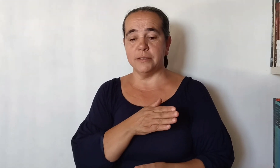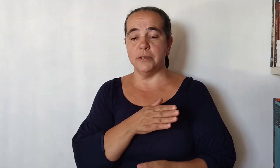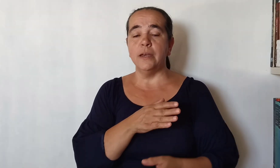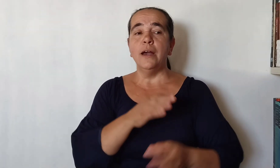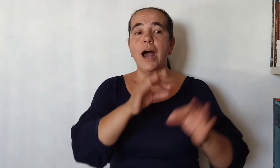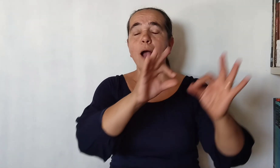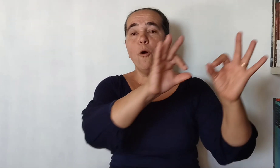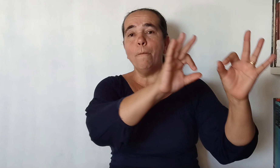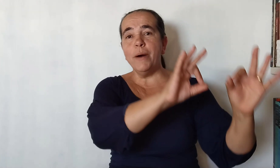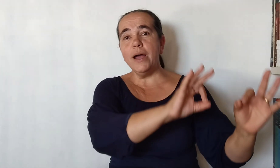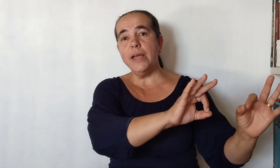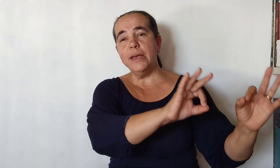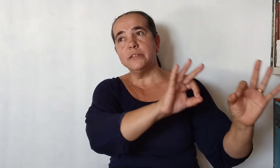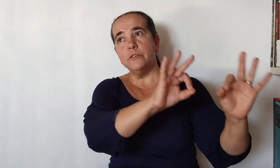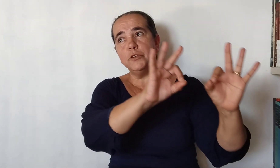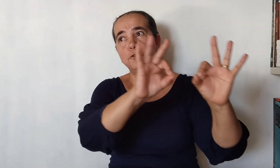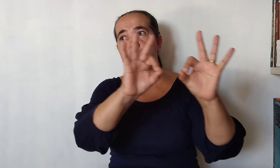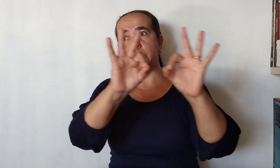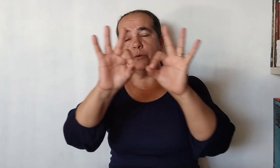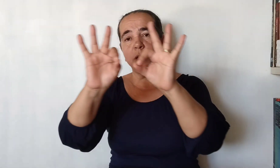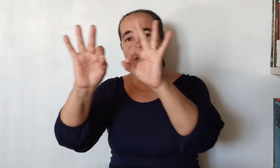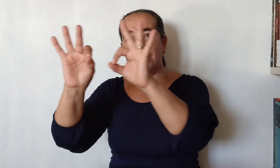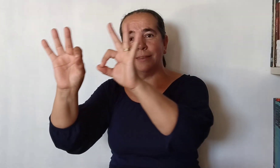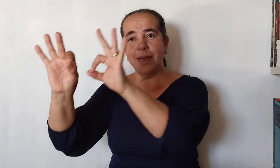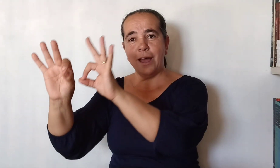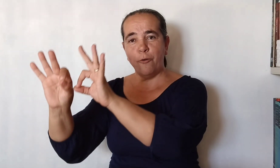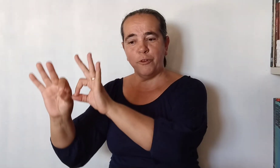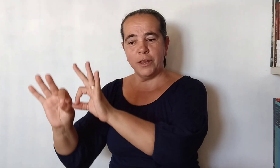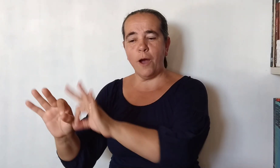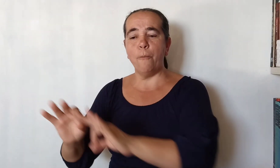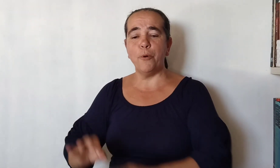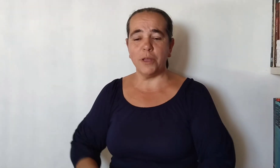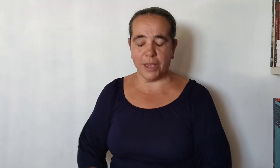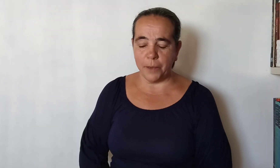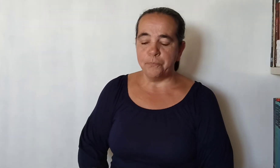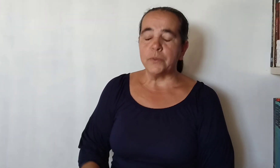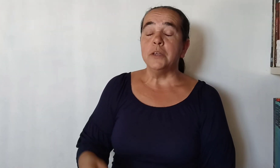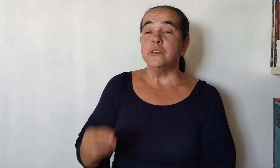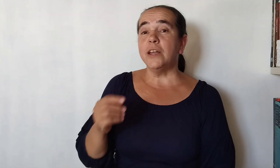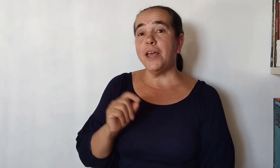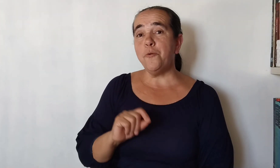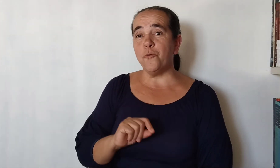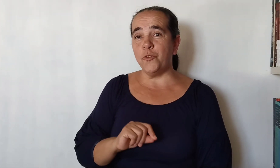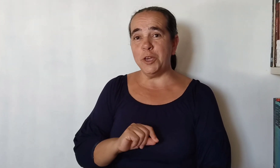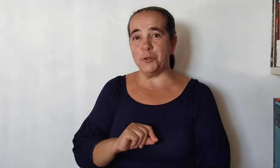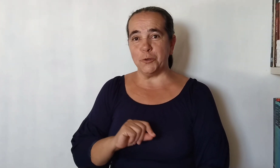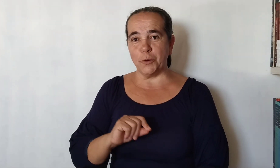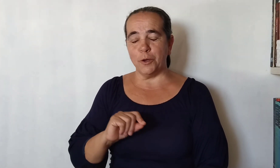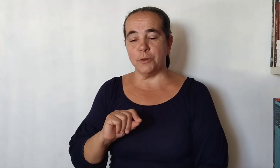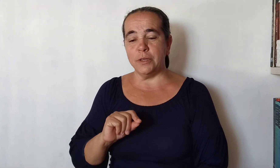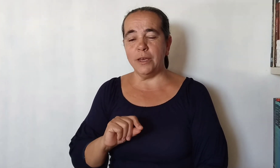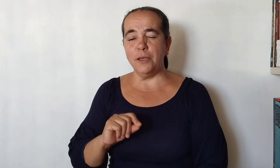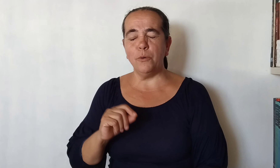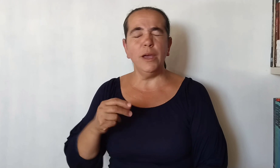interesse, acompanha esse videozinho aqui até ao final, por quê? Já tem um vídeo que eu tenho, ele